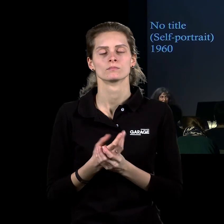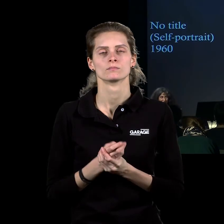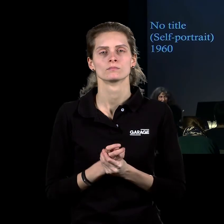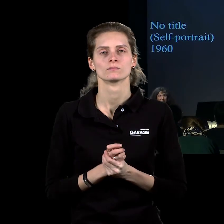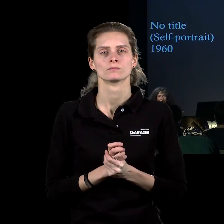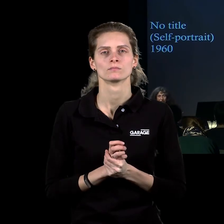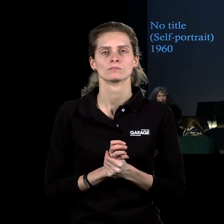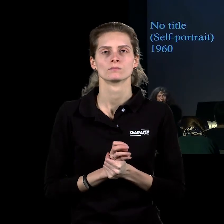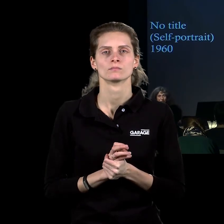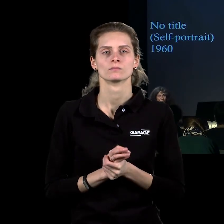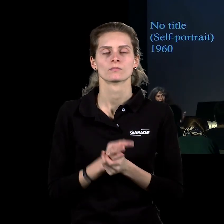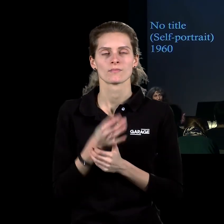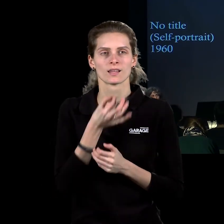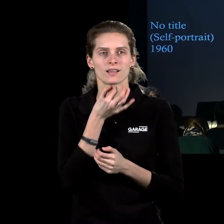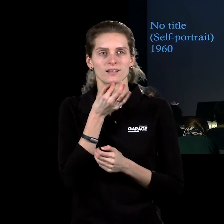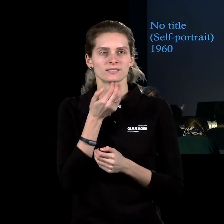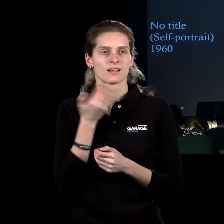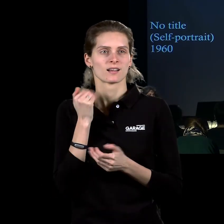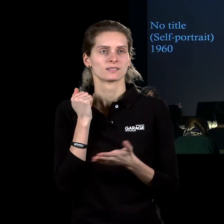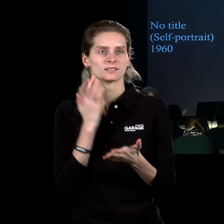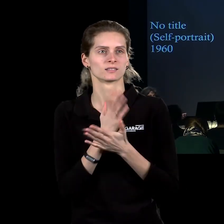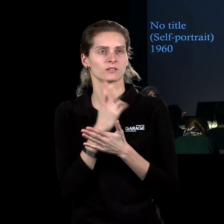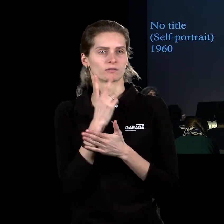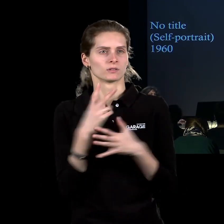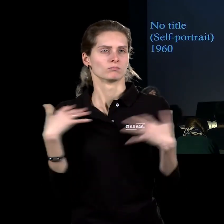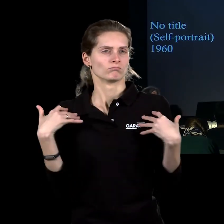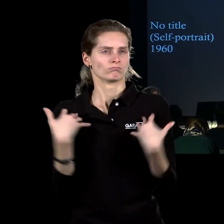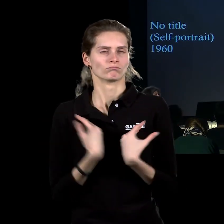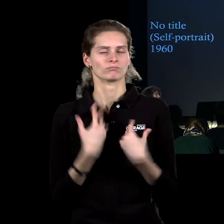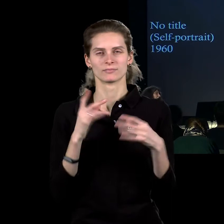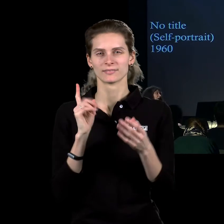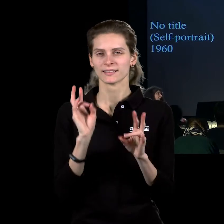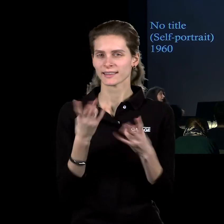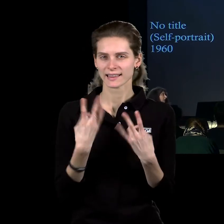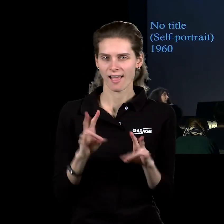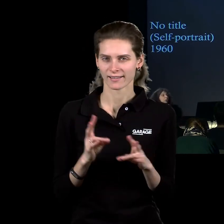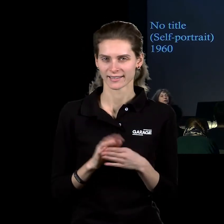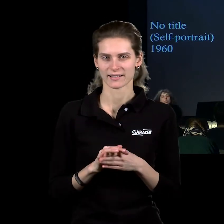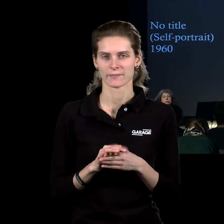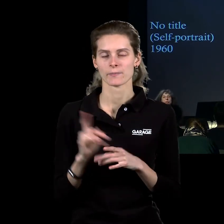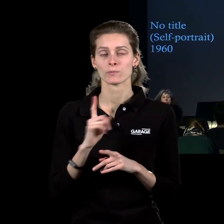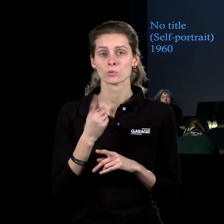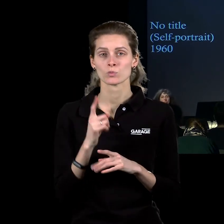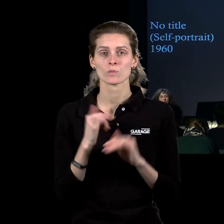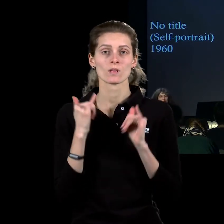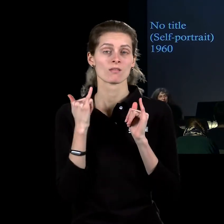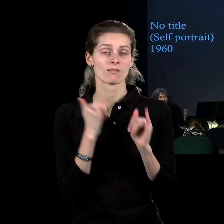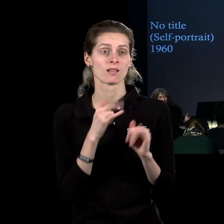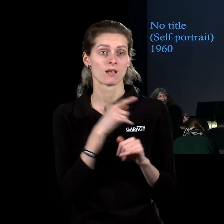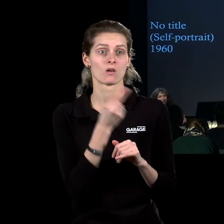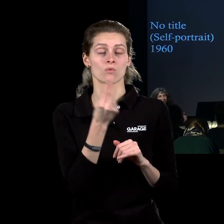ее заранее видеть как такую исключительно заведомо мрачную фигуру, да, потому что для самой она